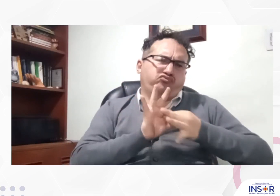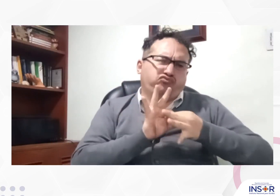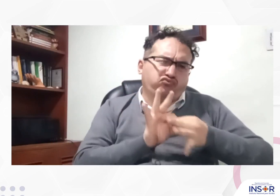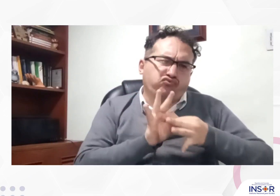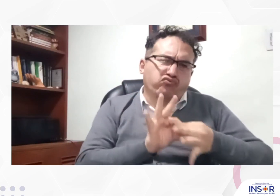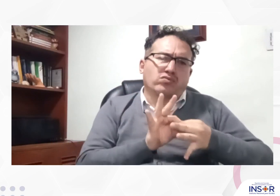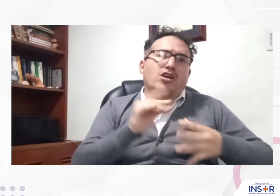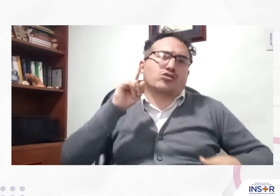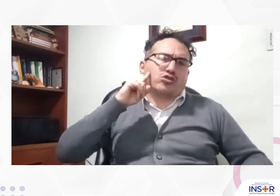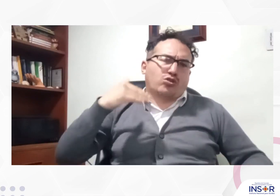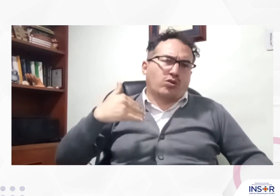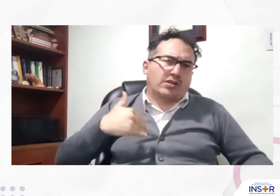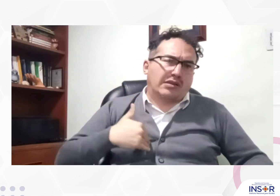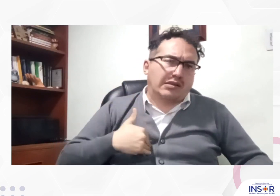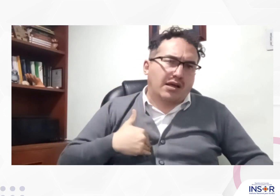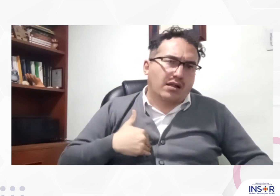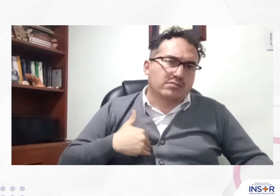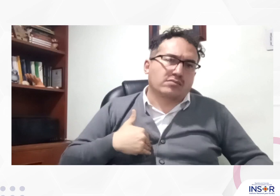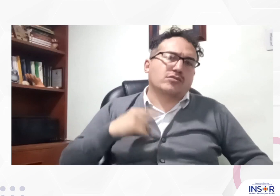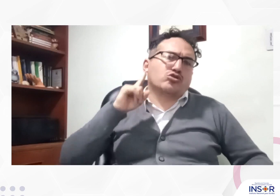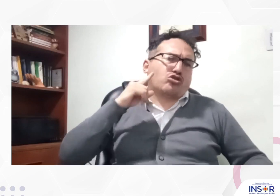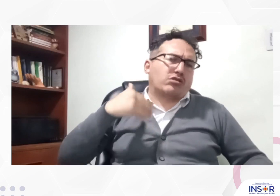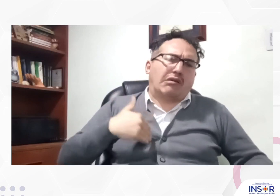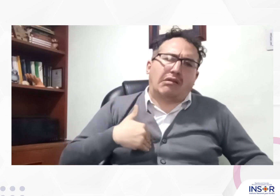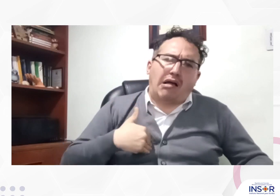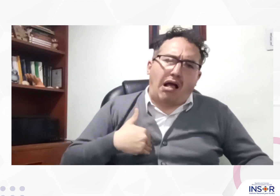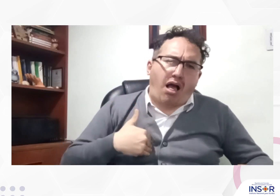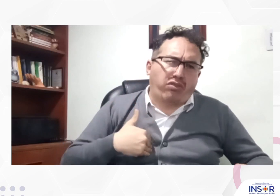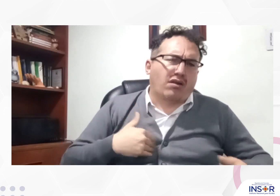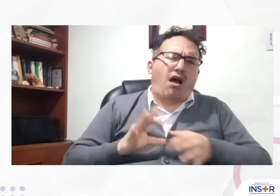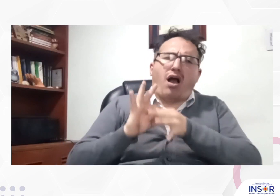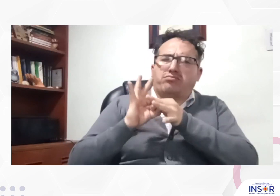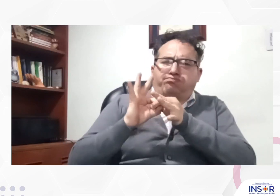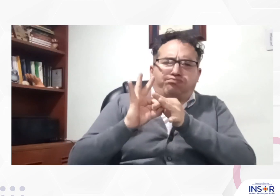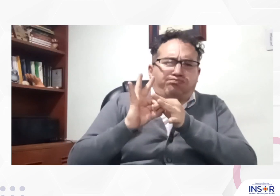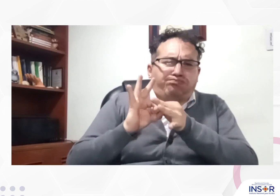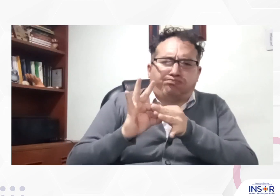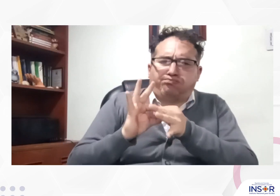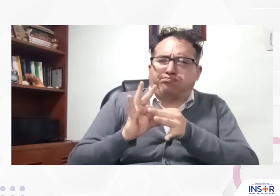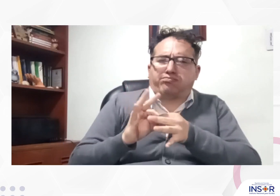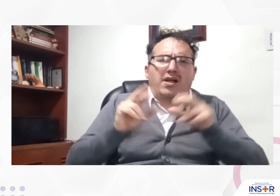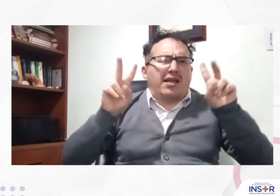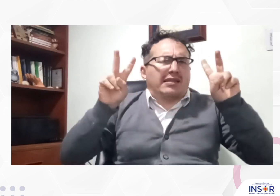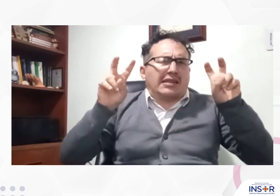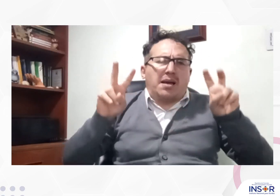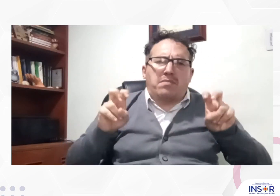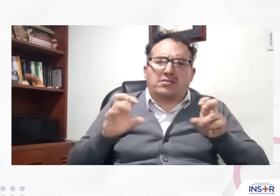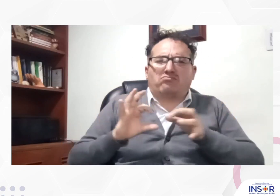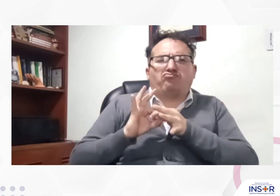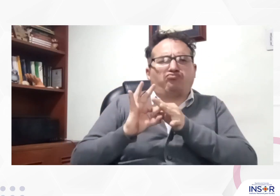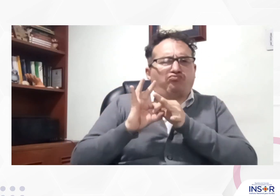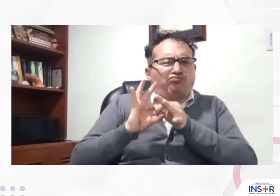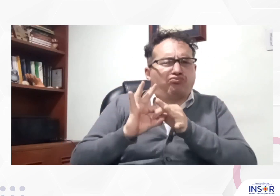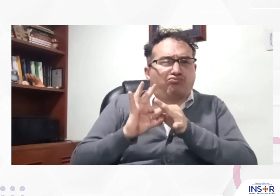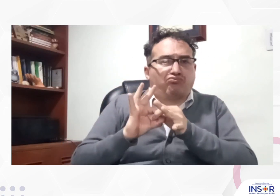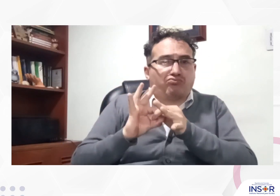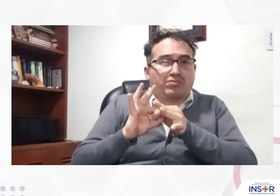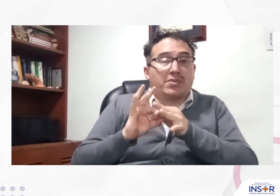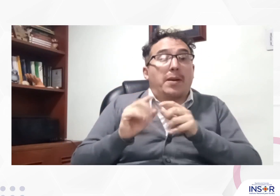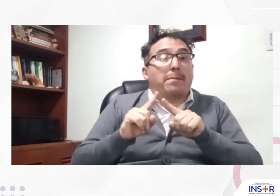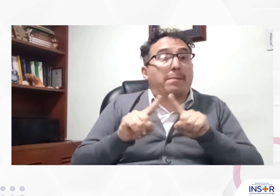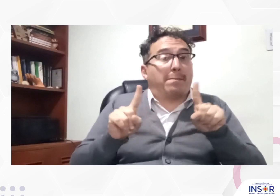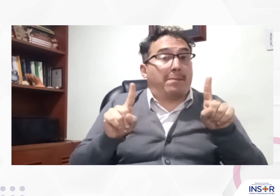vida totalmente distinta, obviamente hace parte de la comunidad, comparte esa sordidad también, maneja de la mano este